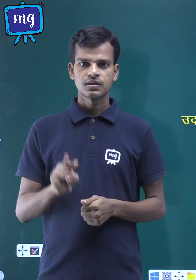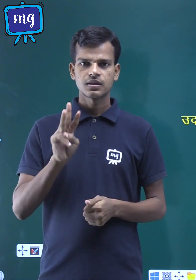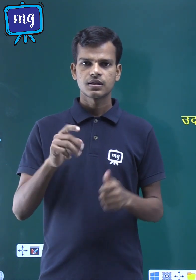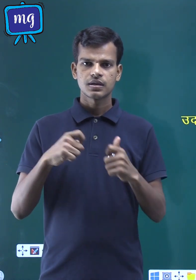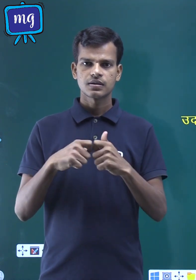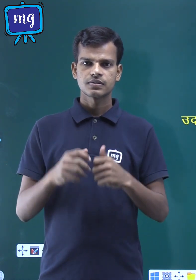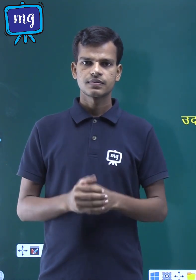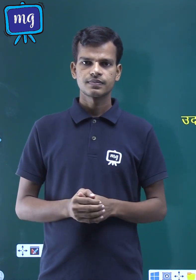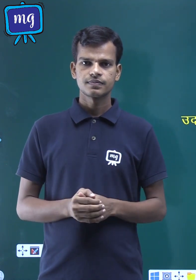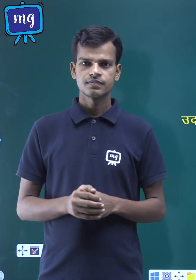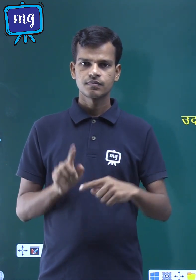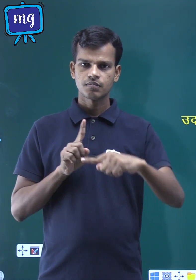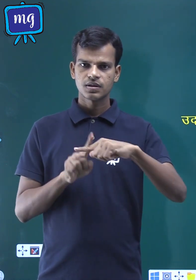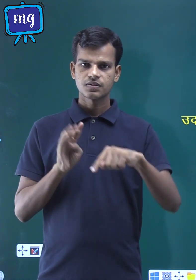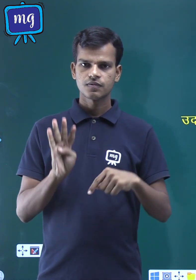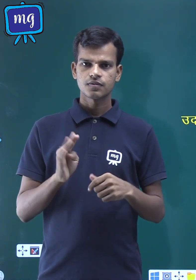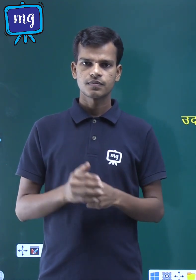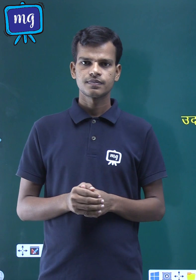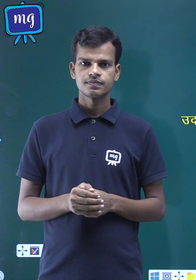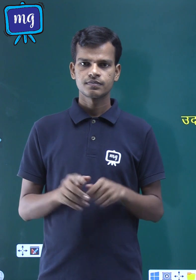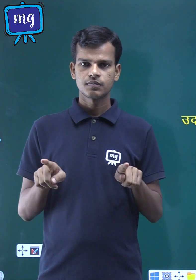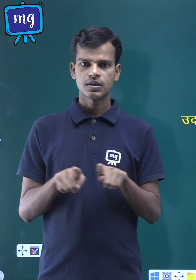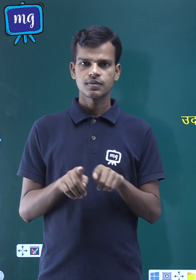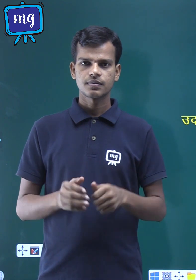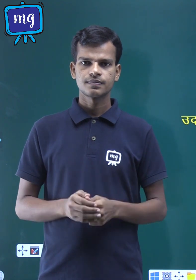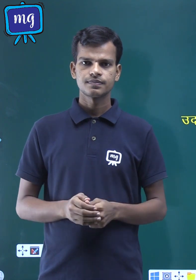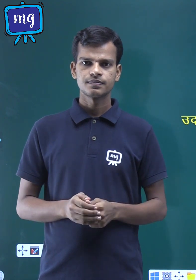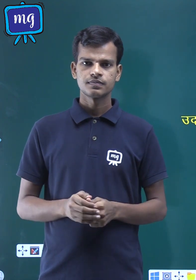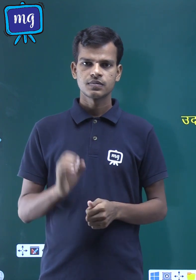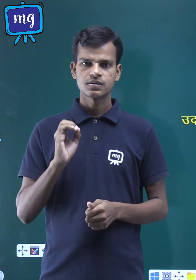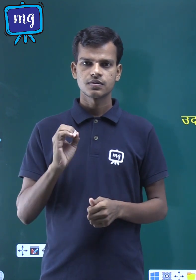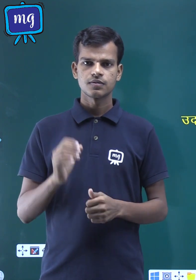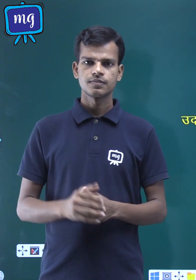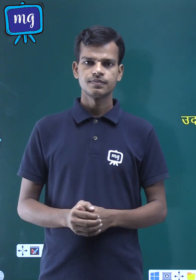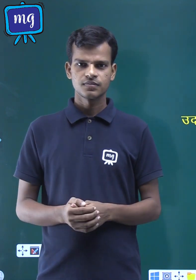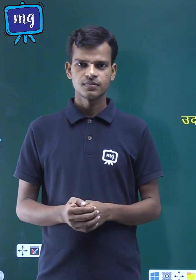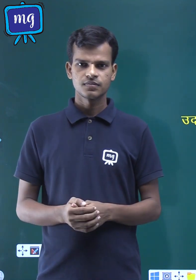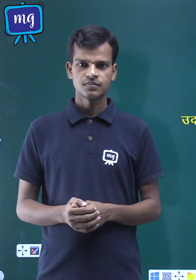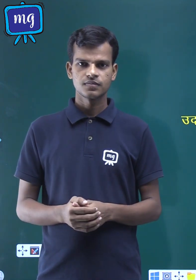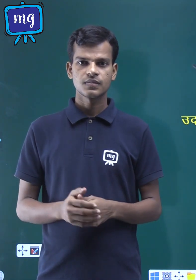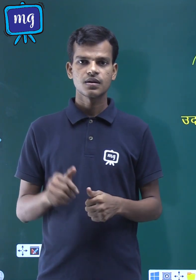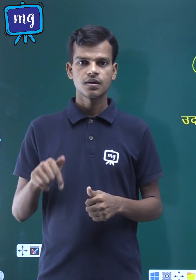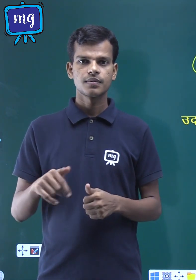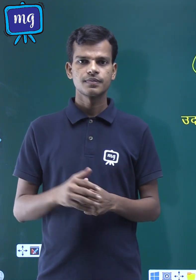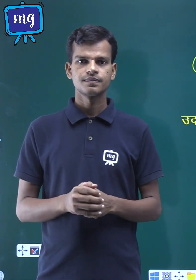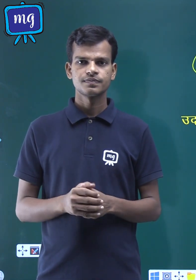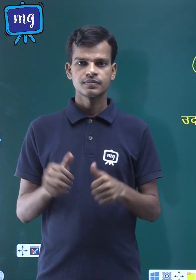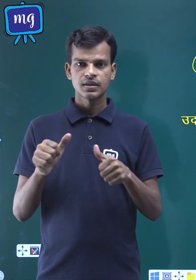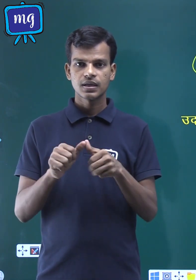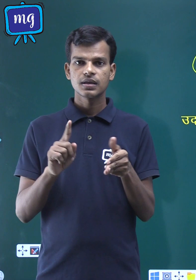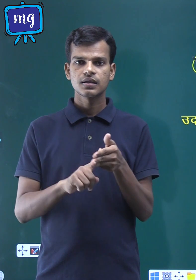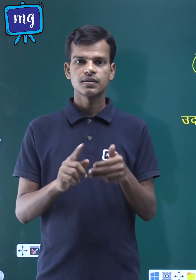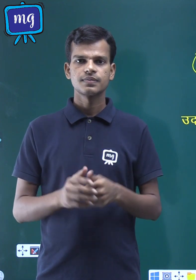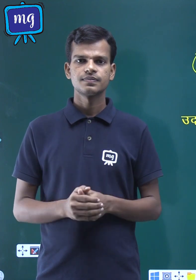3x + 4 = 0। अब बीजीय